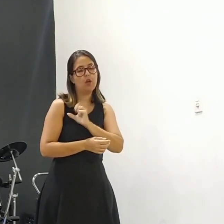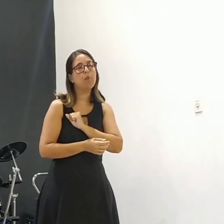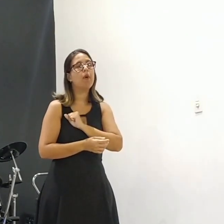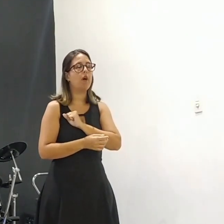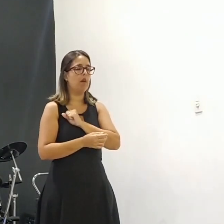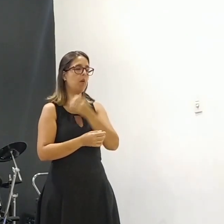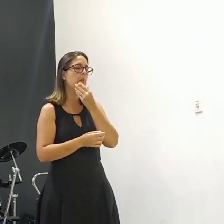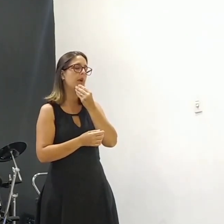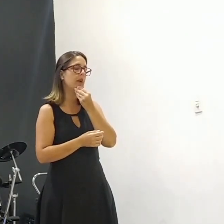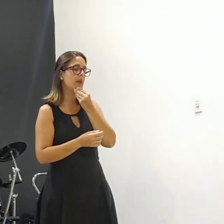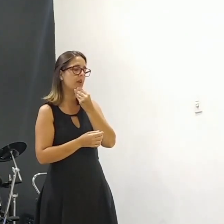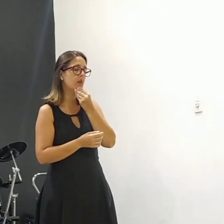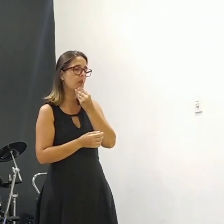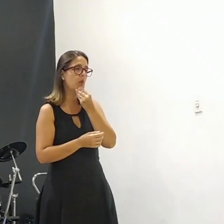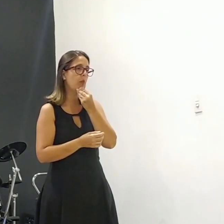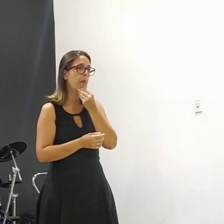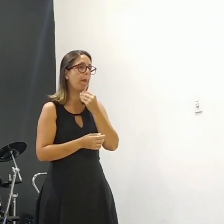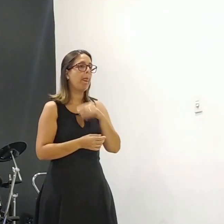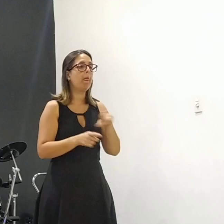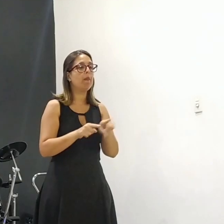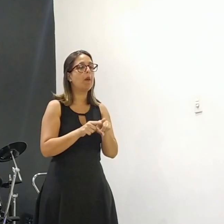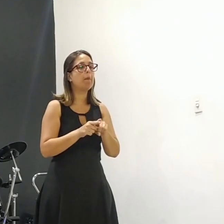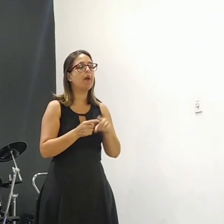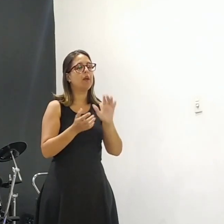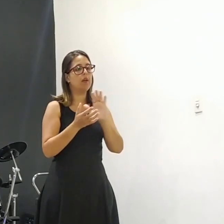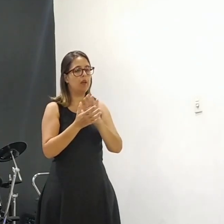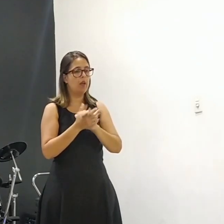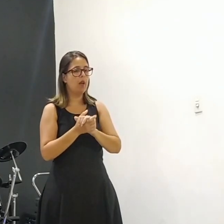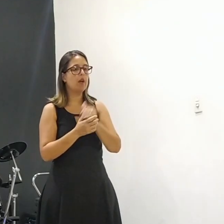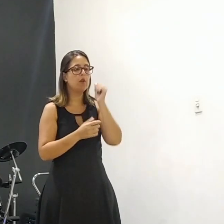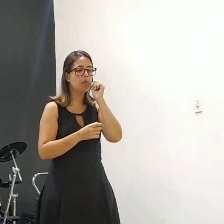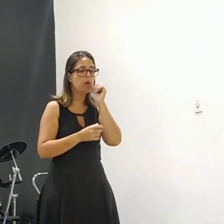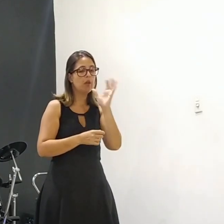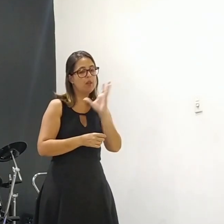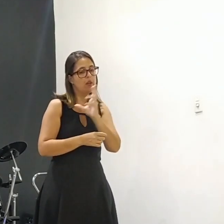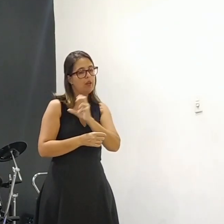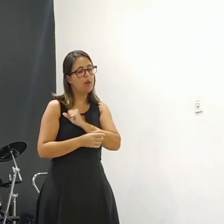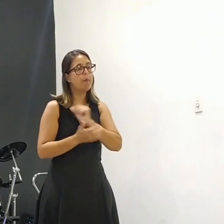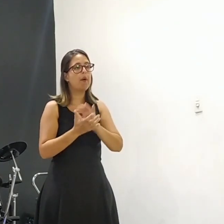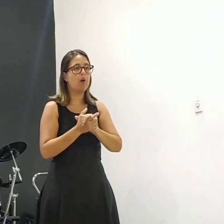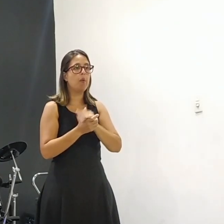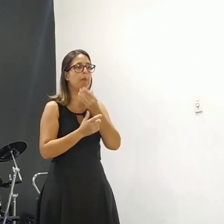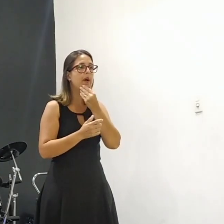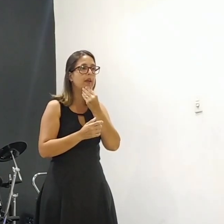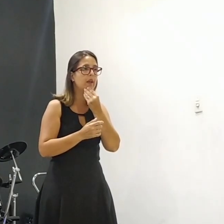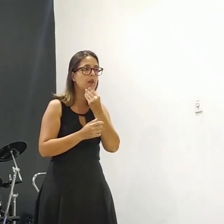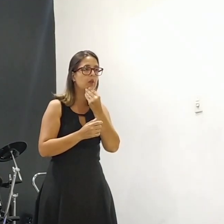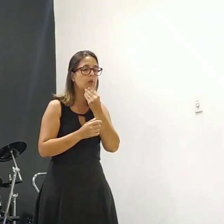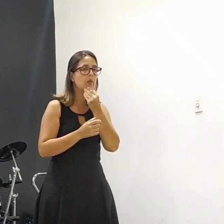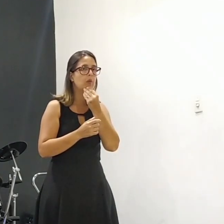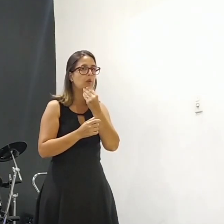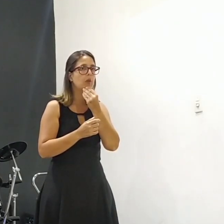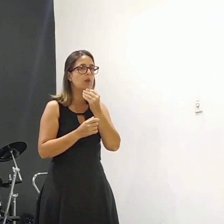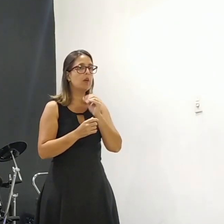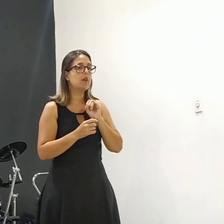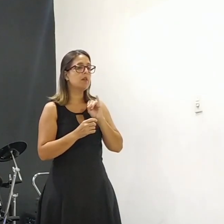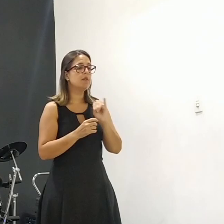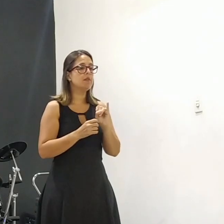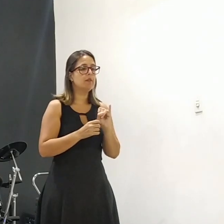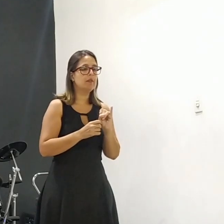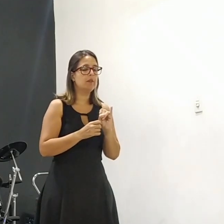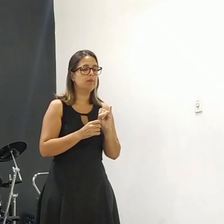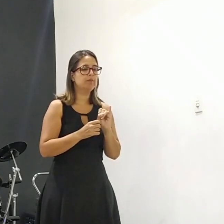se sujeitar ao marido, porque são limites, né? Se eu não estou fazendo isso, estou extrapolando os limites que Deus me